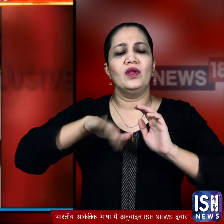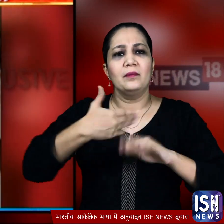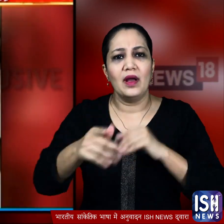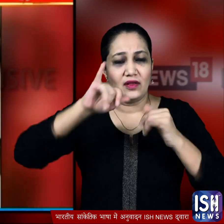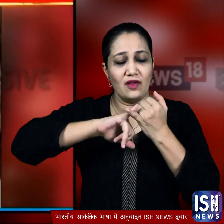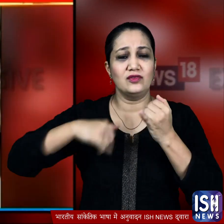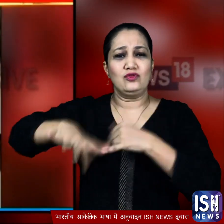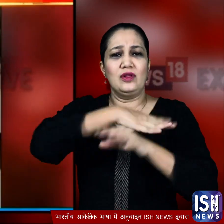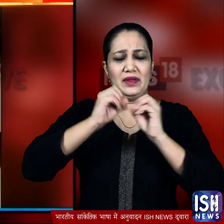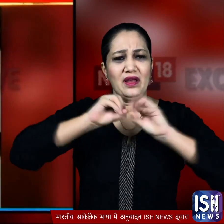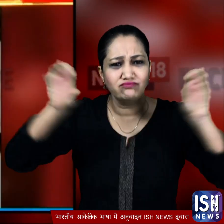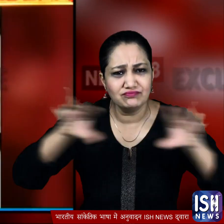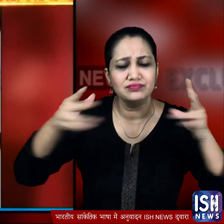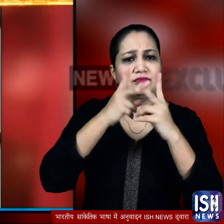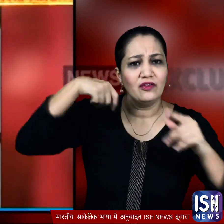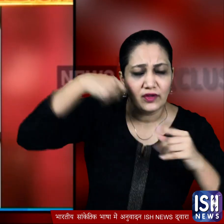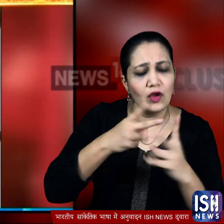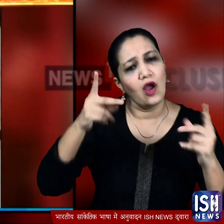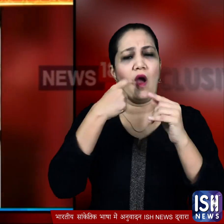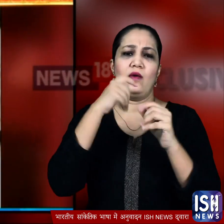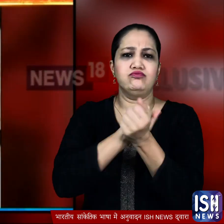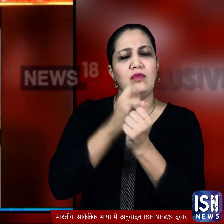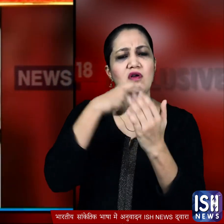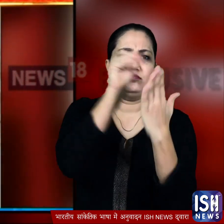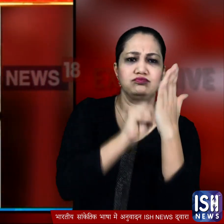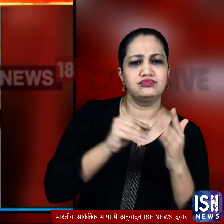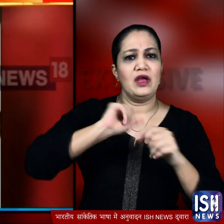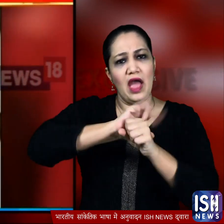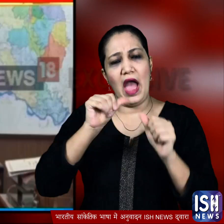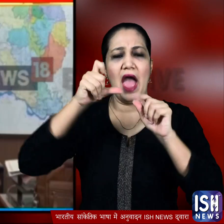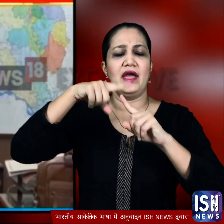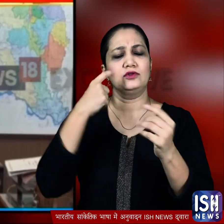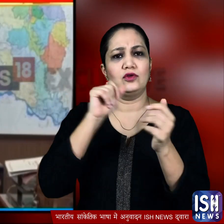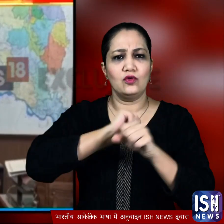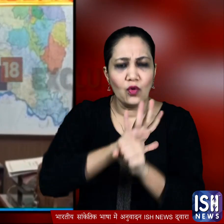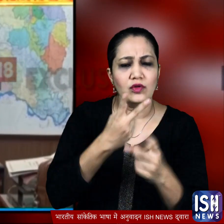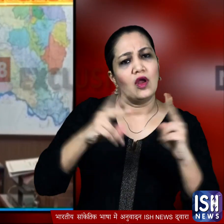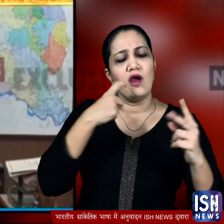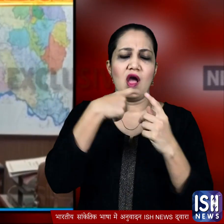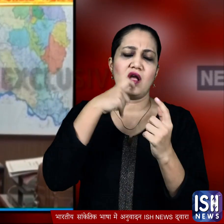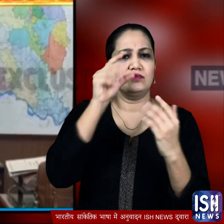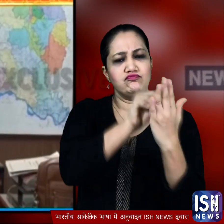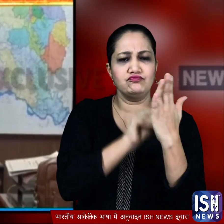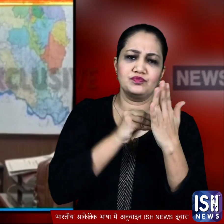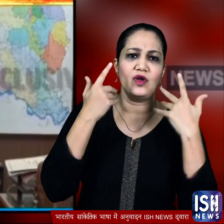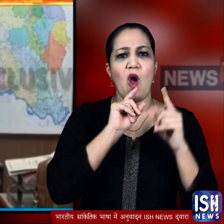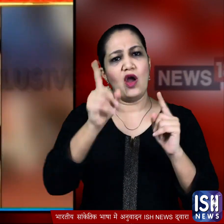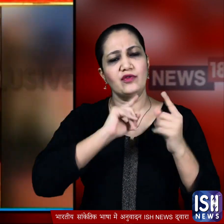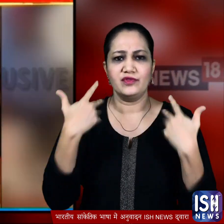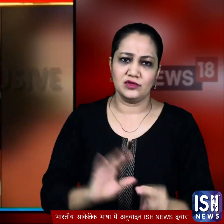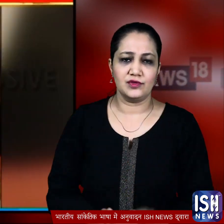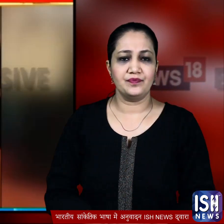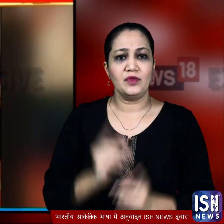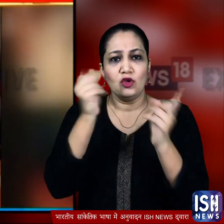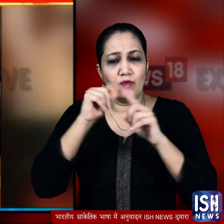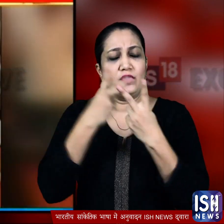बाद में वीडियो वायरल होने पर पुलिस ने सभी के खिलाफ महामारी एक्ट में मुकदमा दर्ज कर लिया। हम सबके खिलाफ मुकदमा दर्ज करने के लिए मेरे द्वारा आदेश कर दिया।